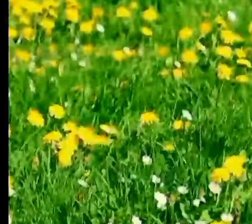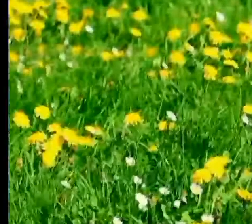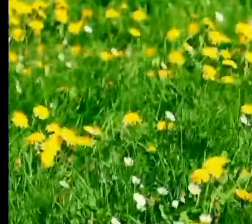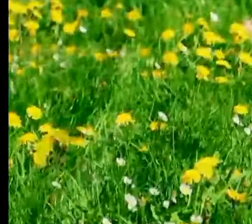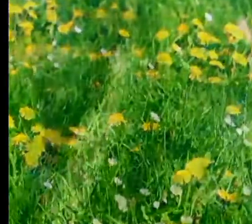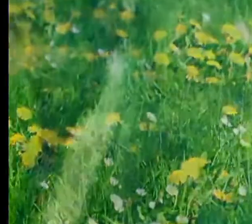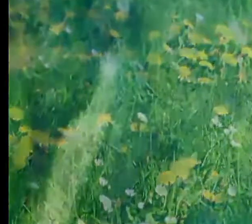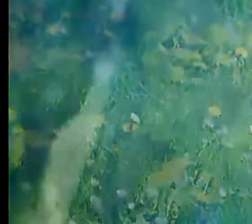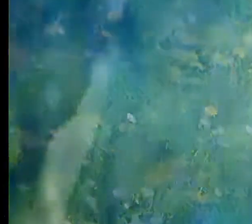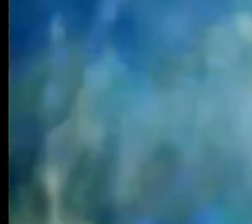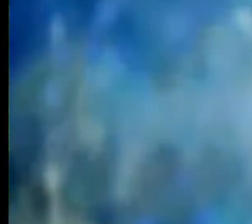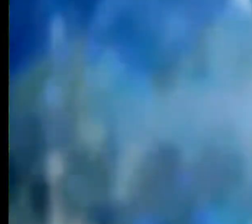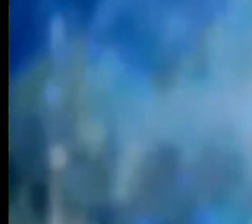आलोकित करने।